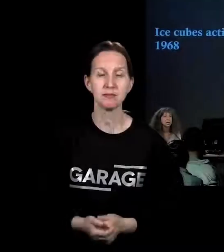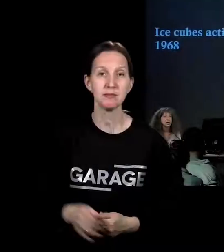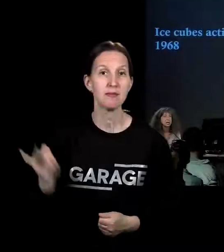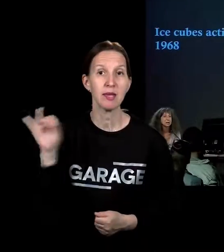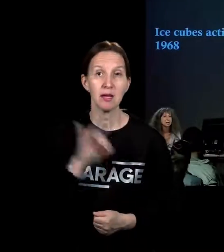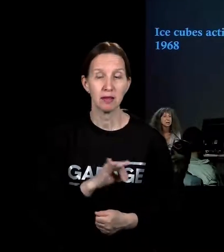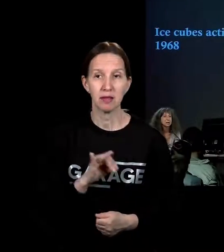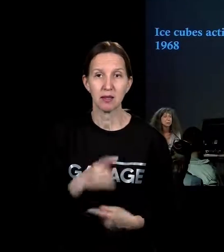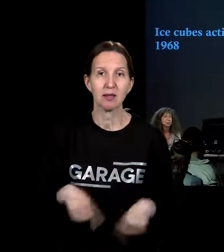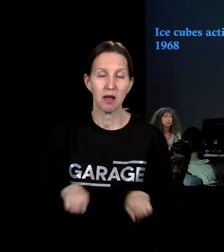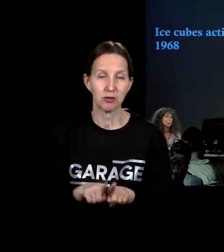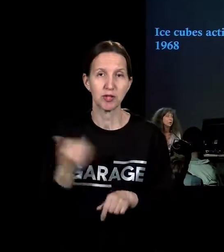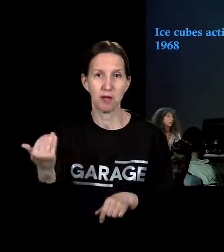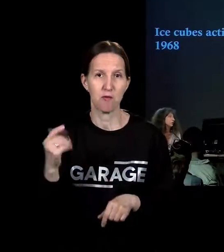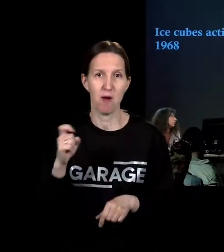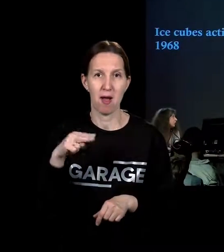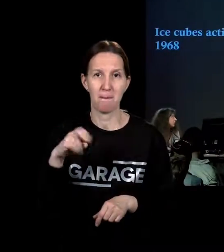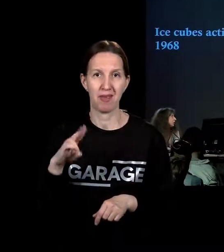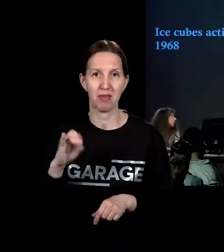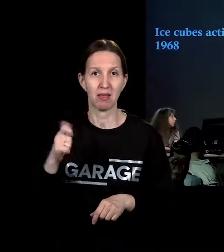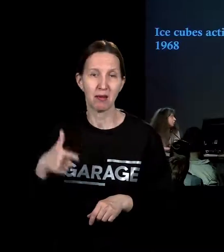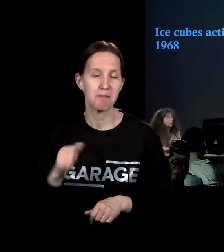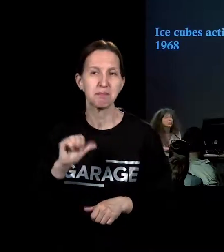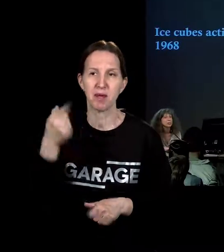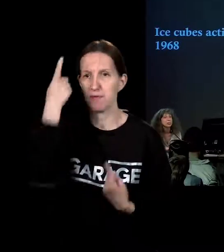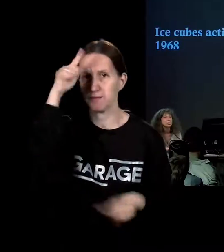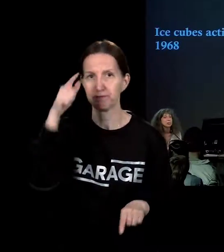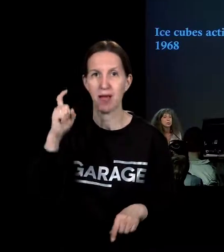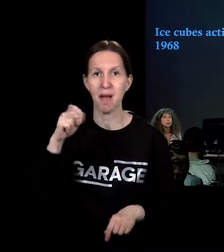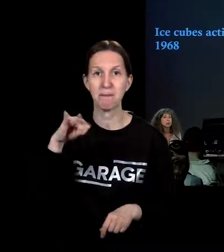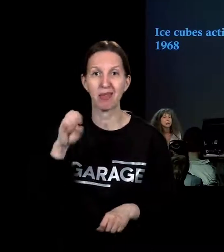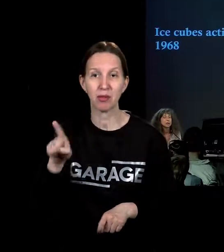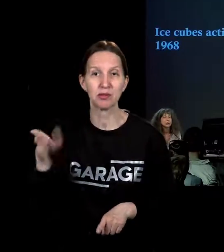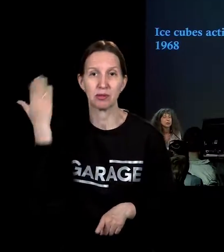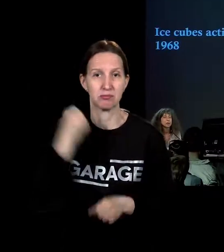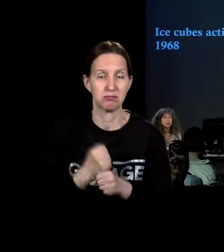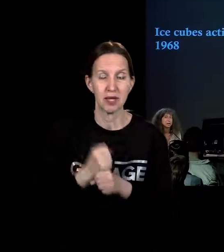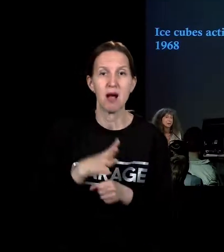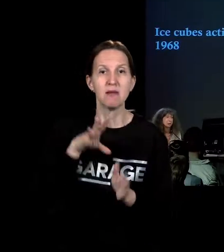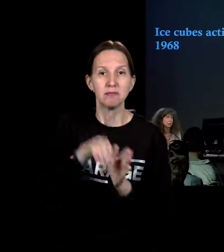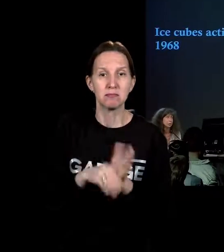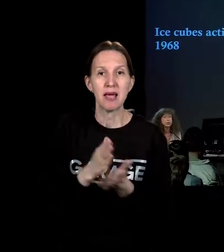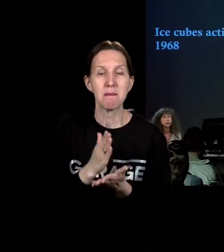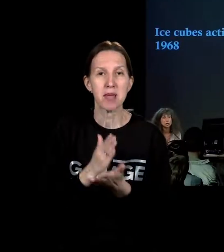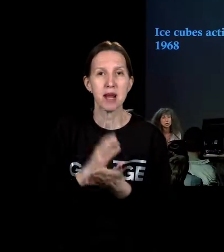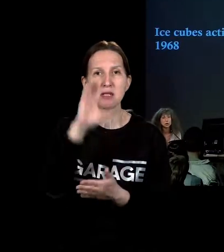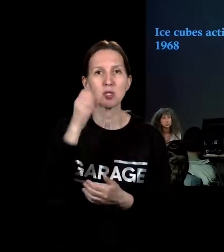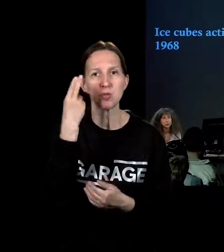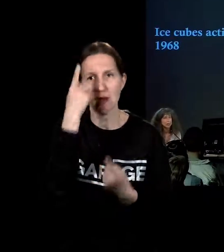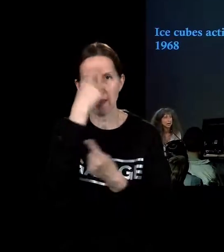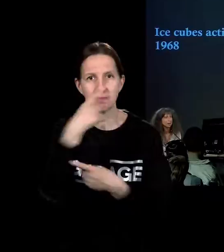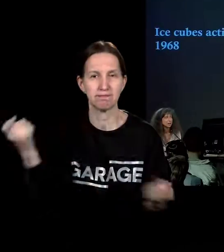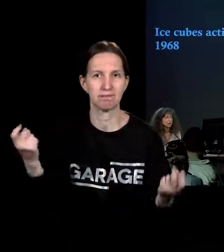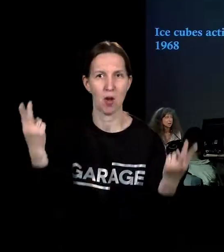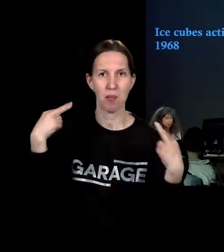И один и его хэппенинги, первые хэппенинги, которые он делал, имели в том числе и некий социальный месседж, социальный